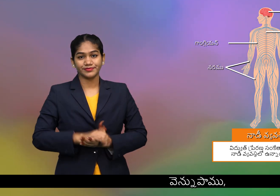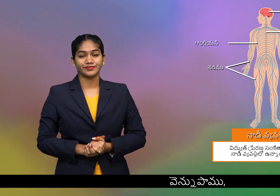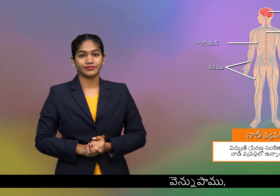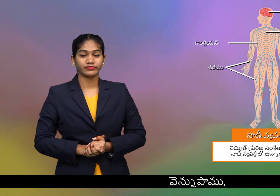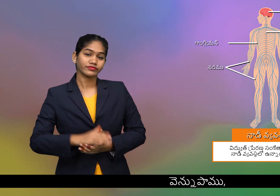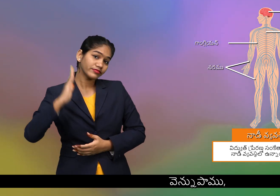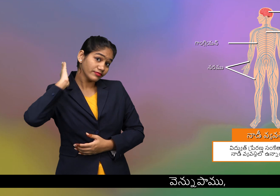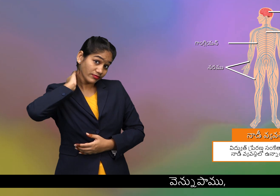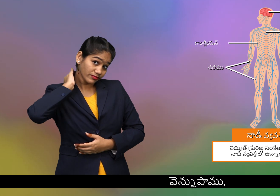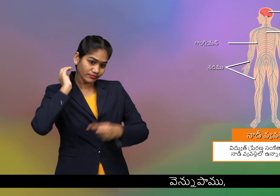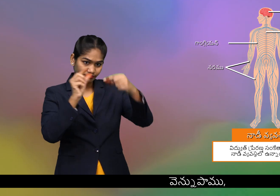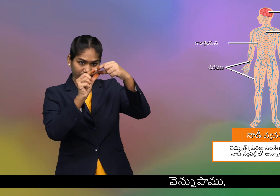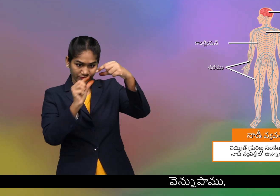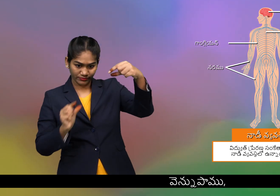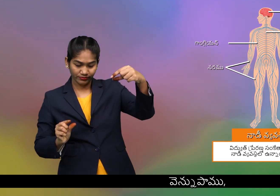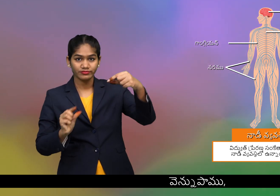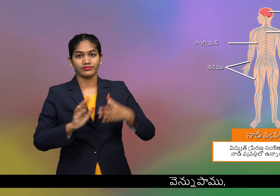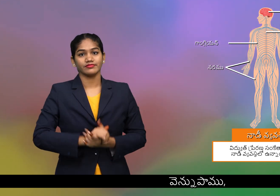వెన్నుపాము,